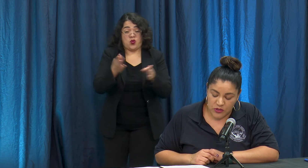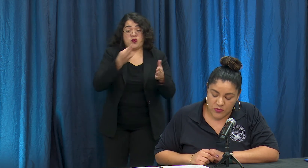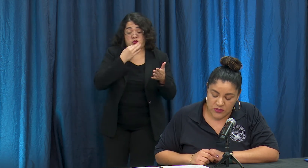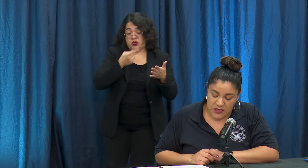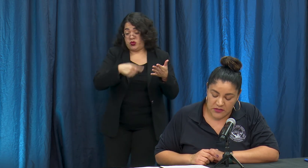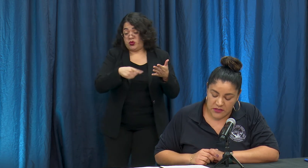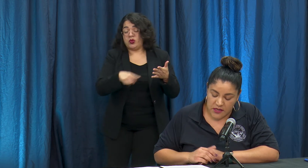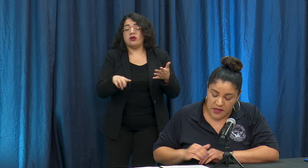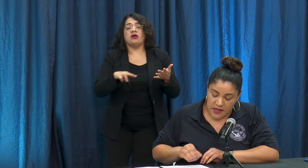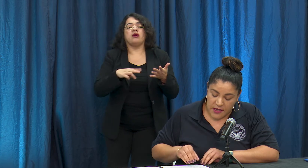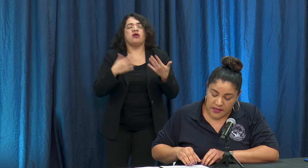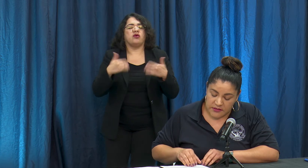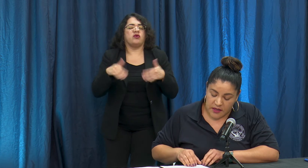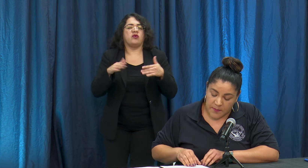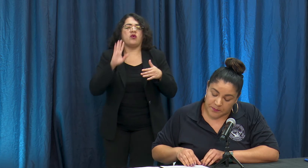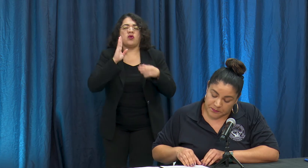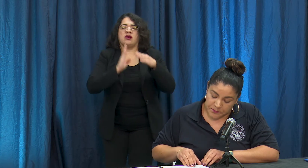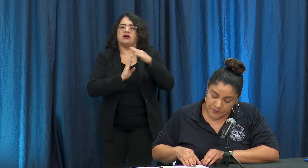en los próximos días.